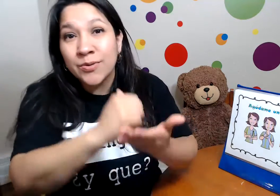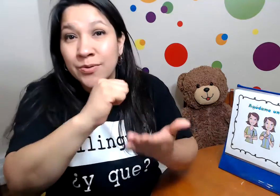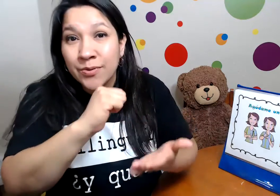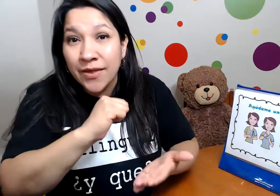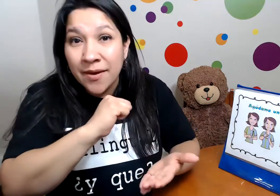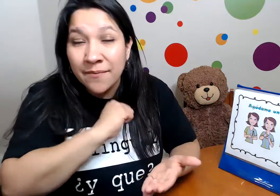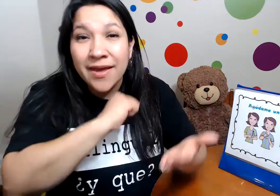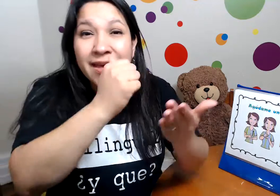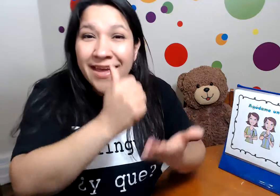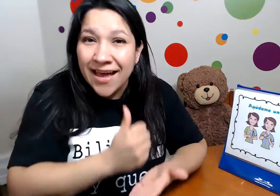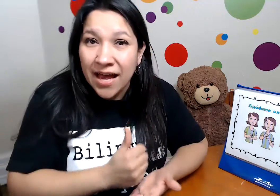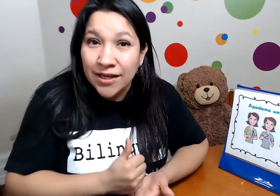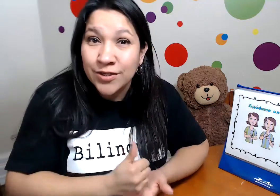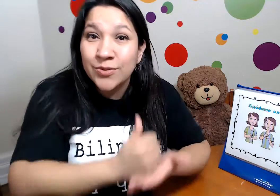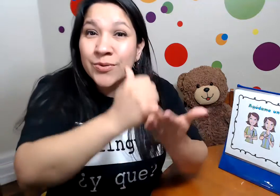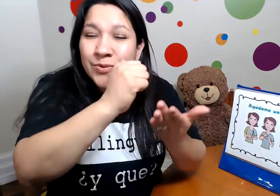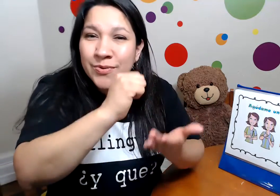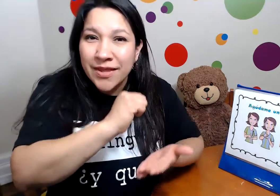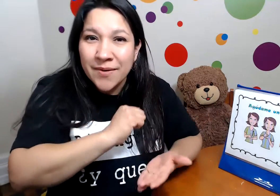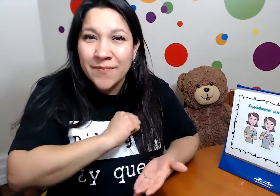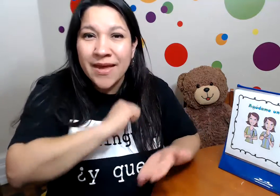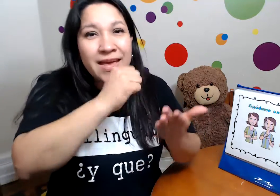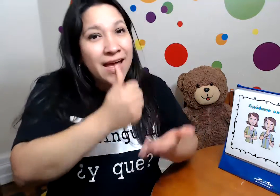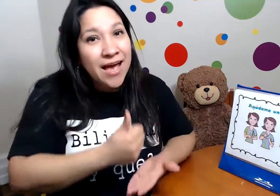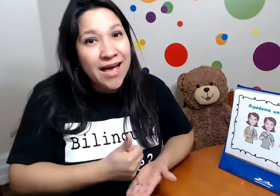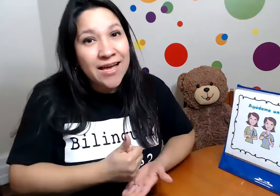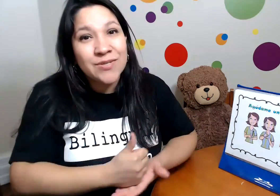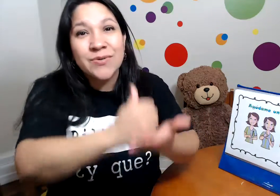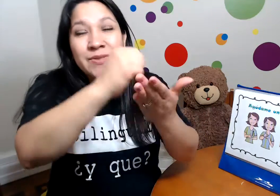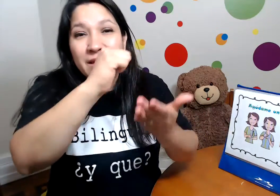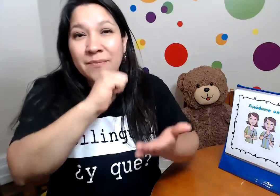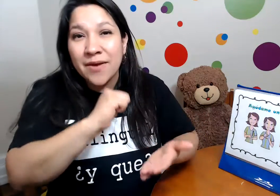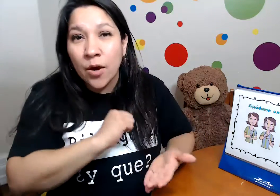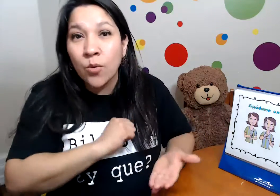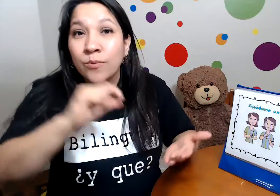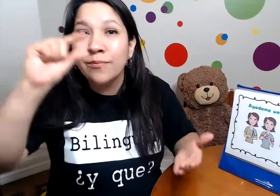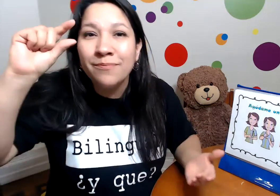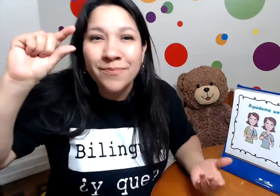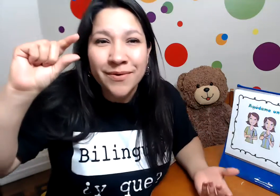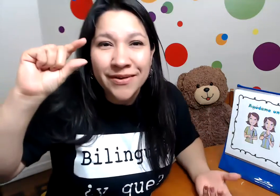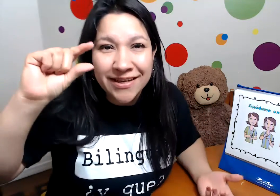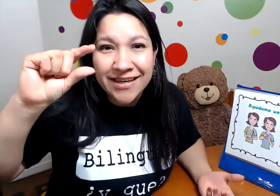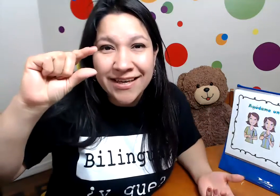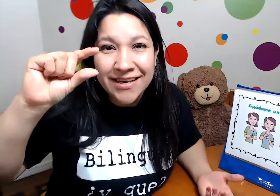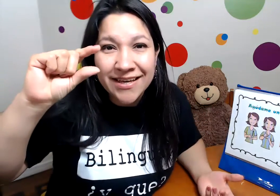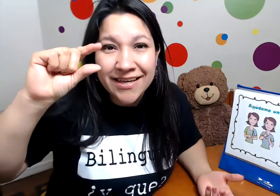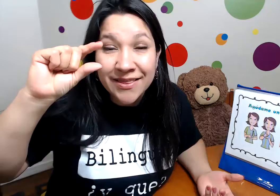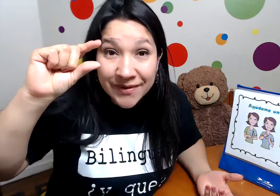ayúdame ayúdame ayúdame un poquito